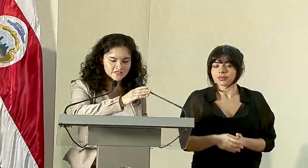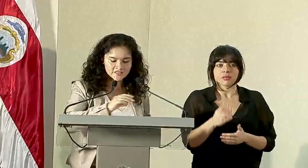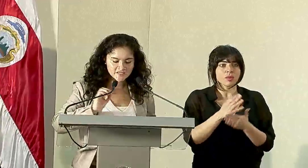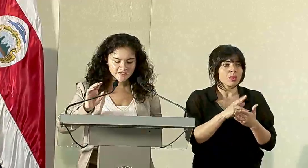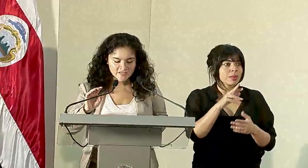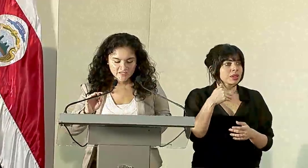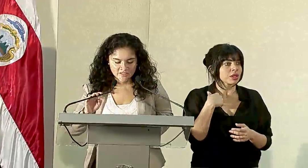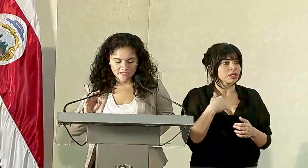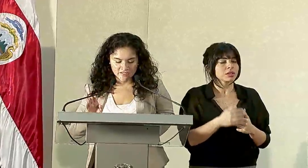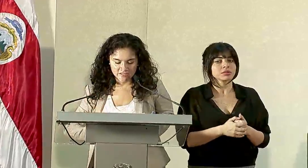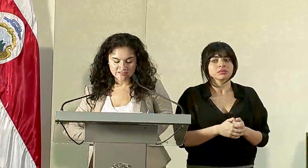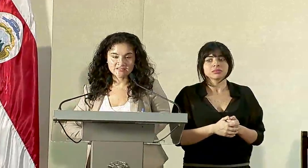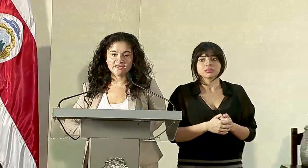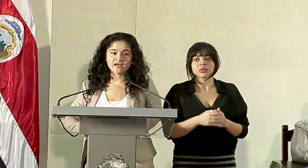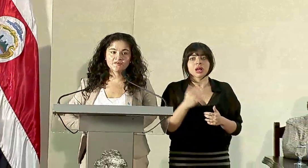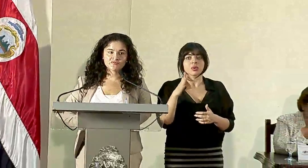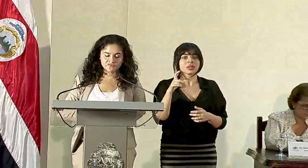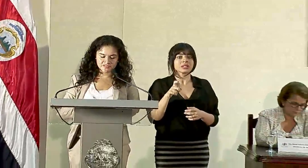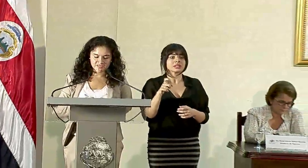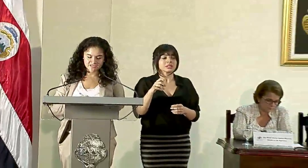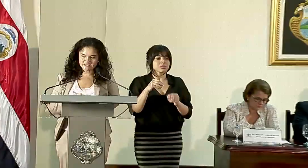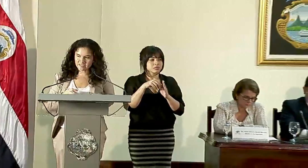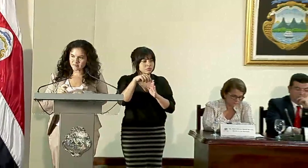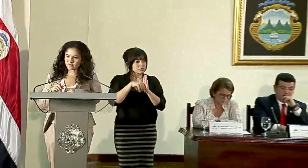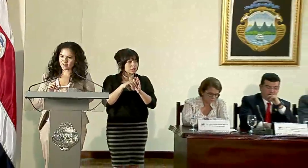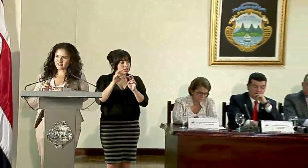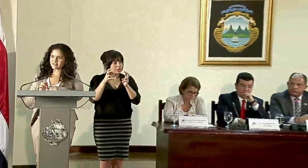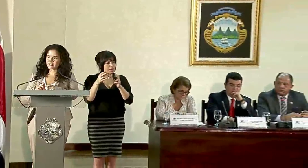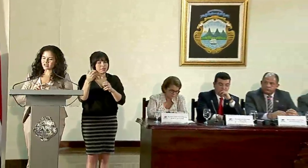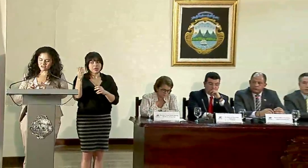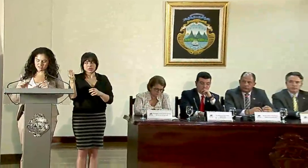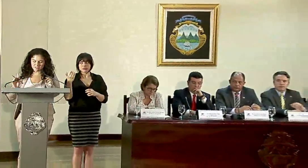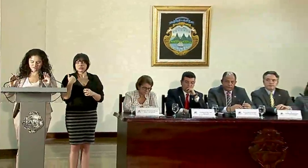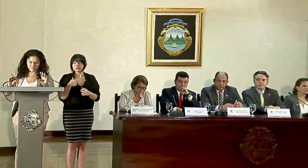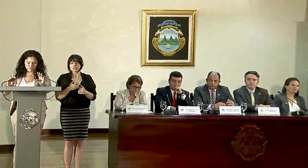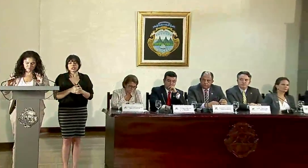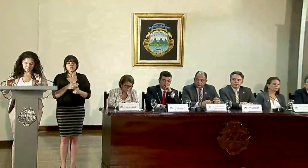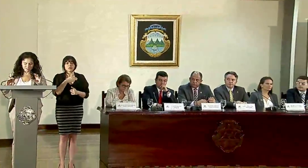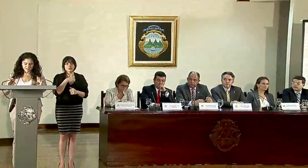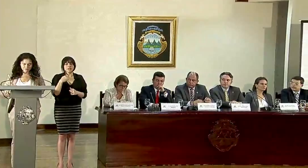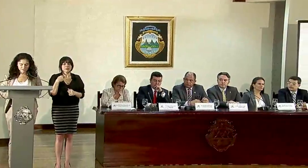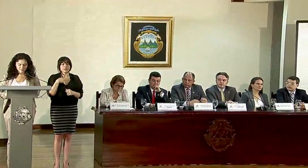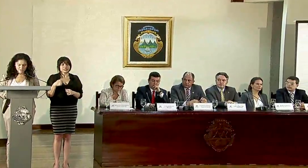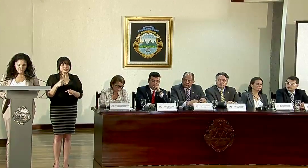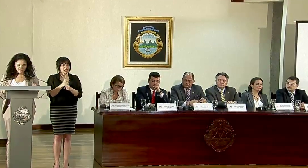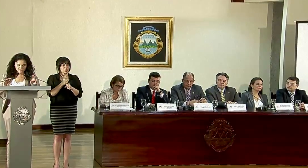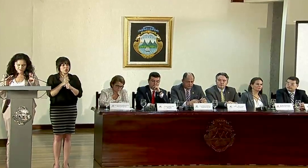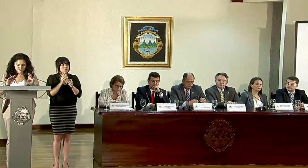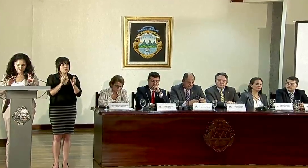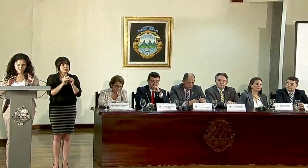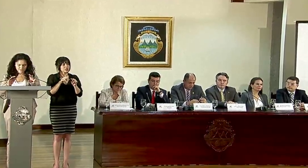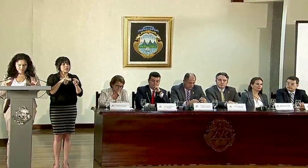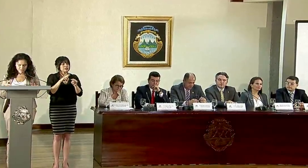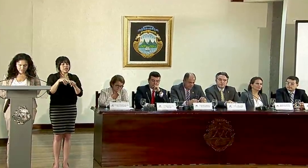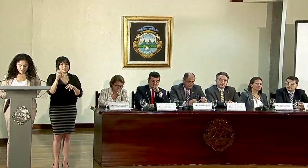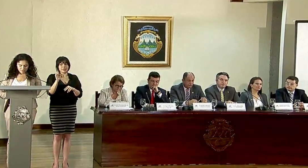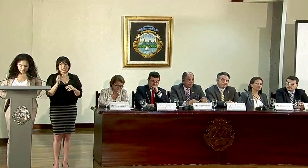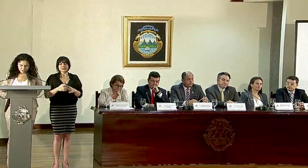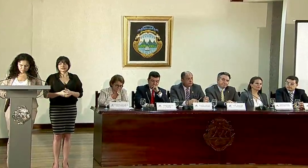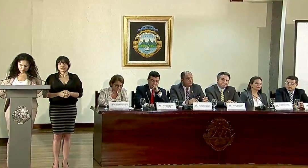algún colega tiene necesidad de profundizar en este tema, por aquí estará nuestro presidente ejecutivo de la Comisión Nacional de